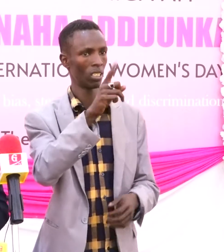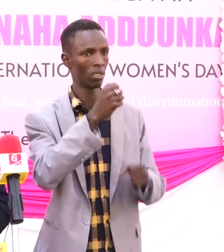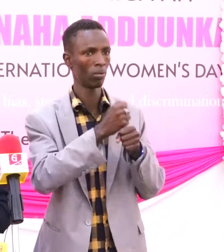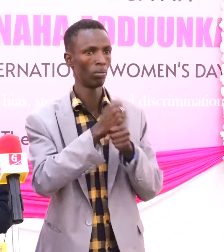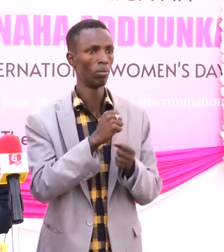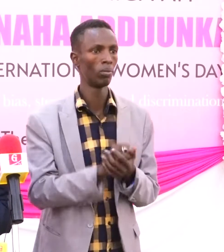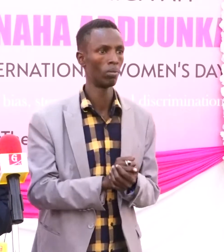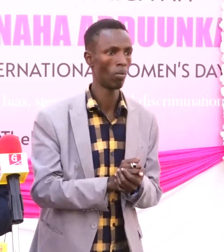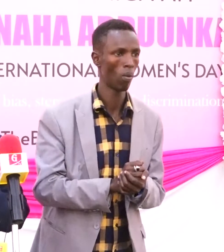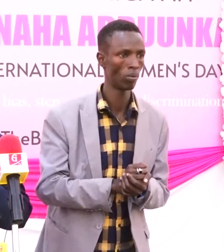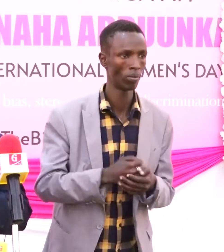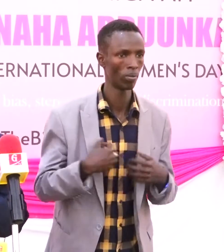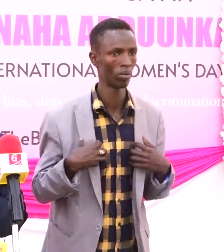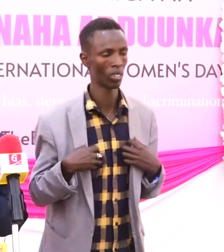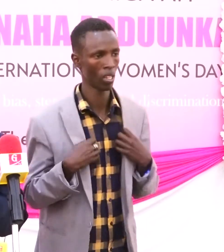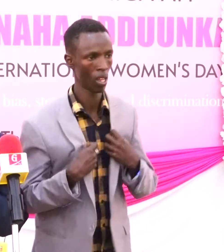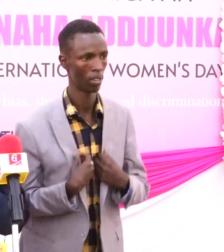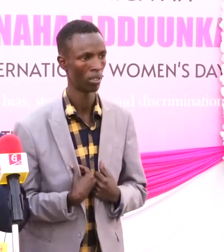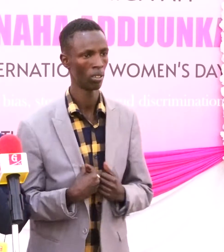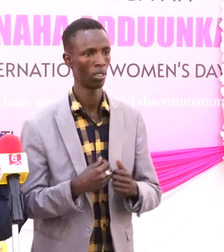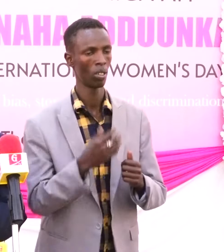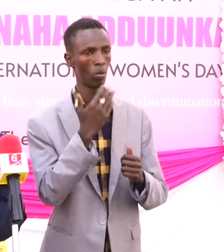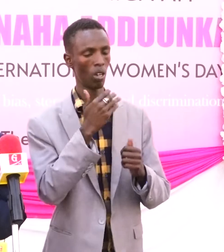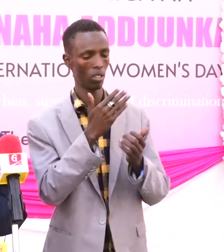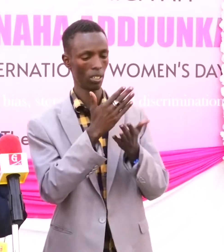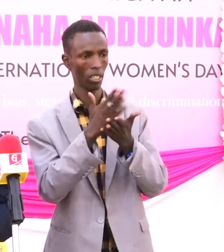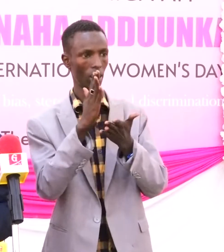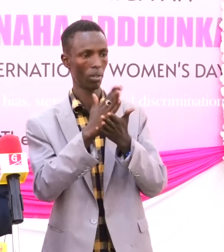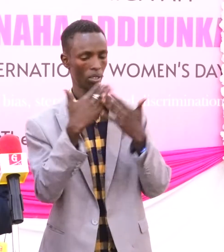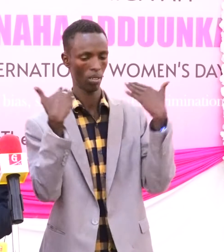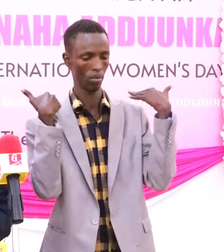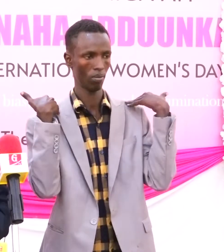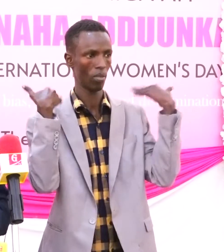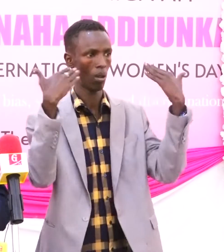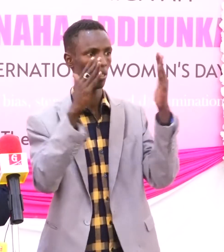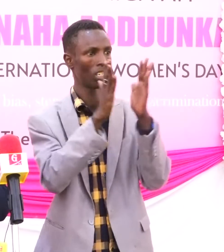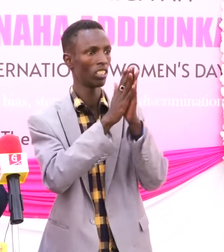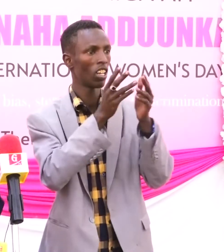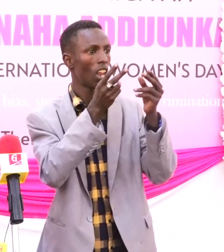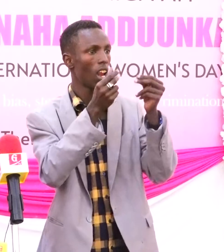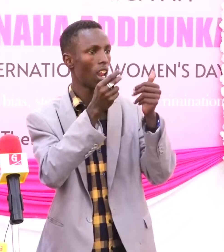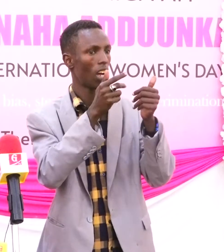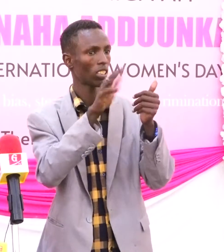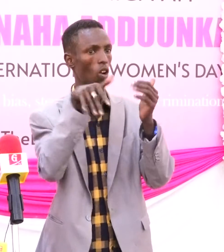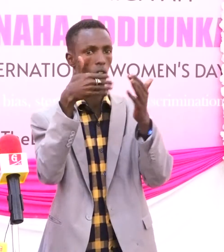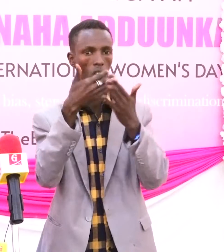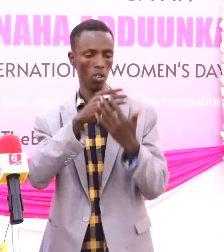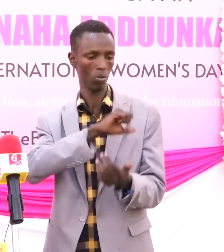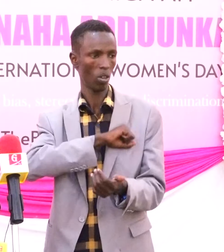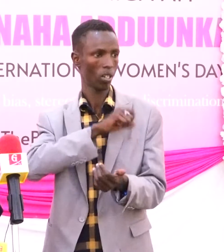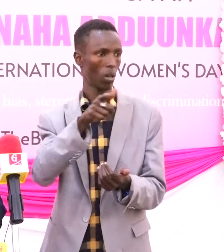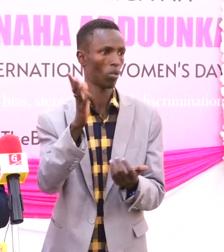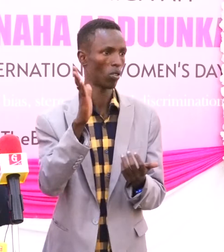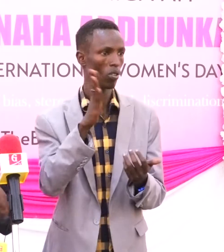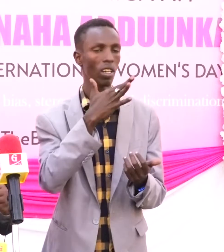وهذا ركتين بانو مالينا يا انت كشق إيسا قيبتا مامول كي يلا عقتا إلا إن انت حكمتا